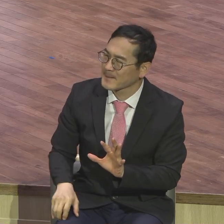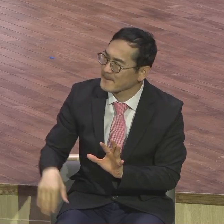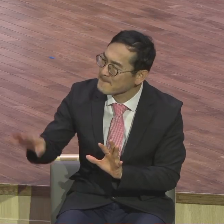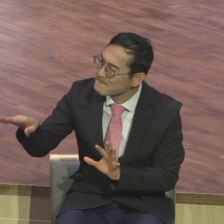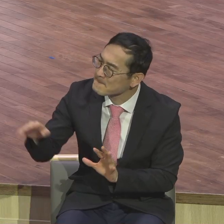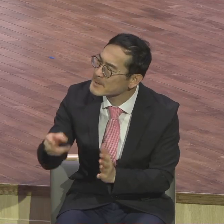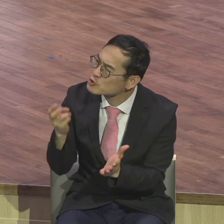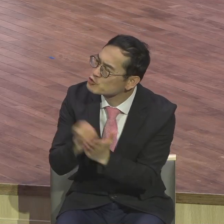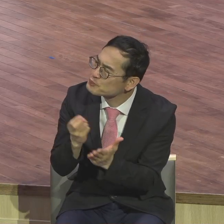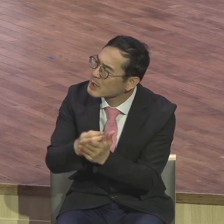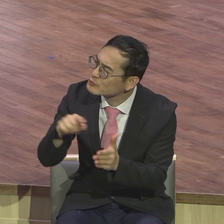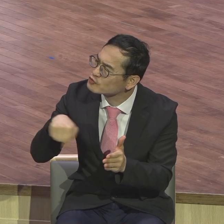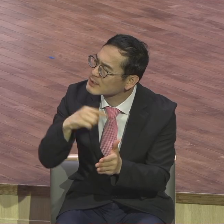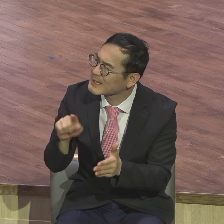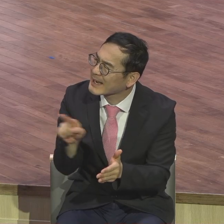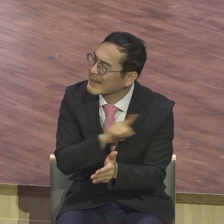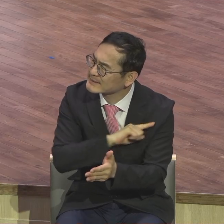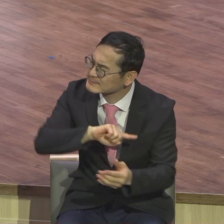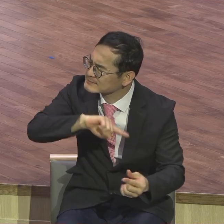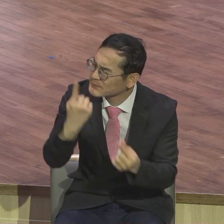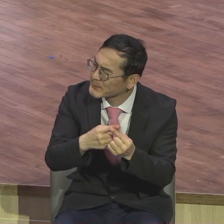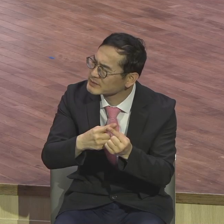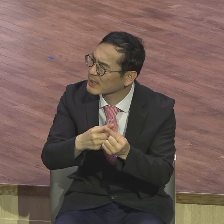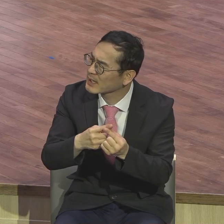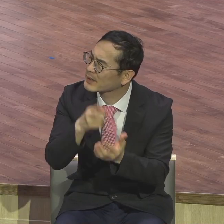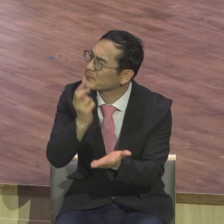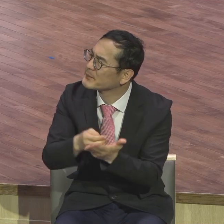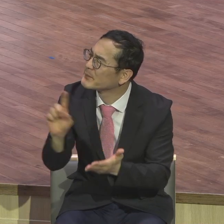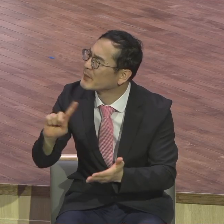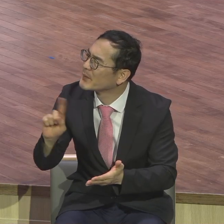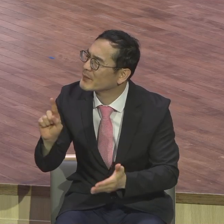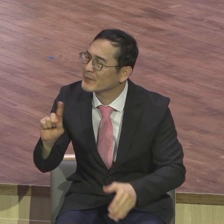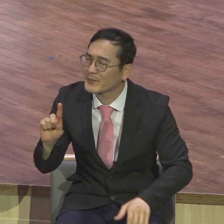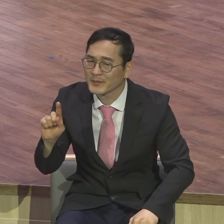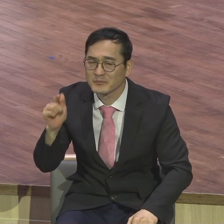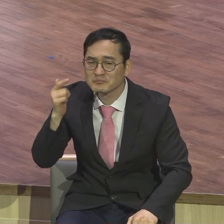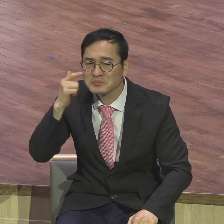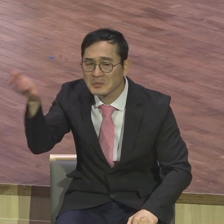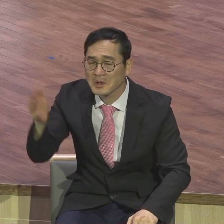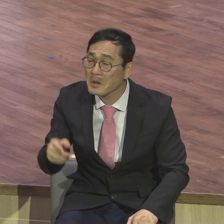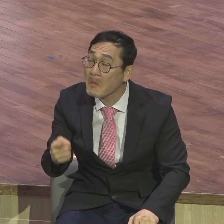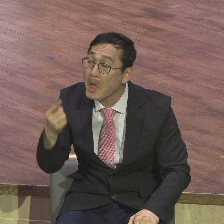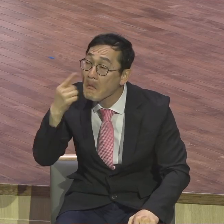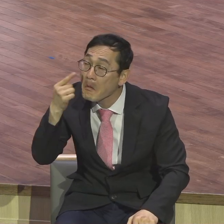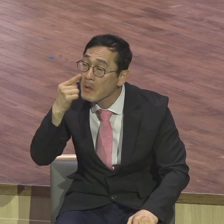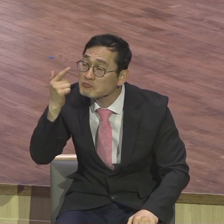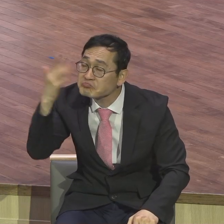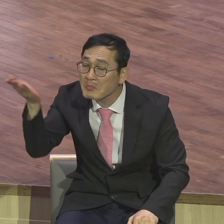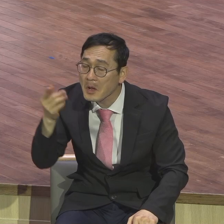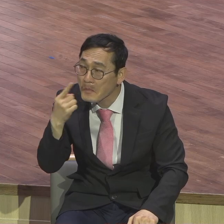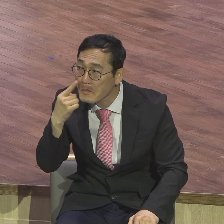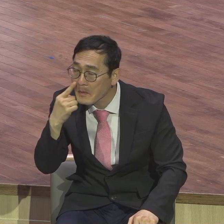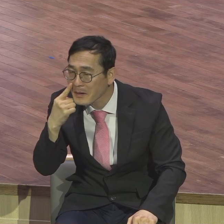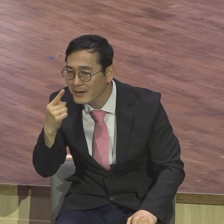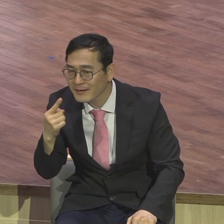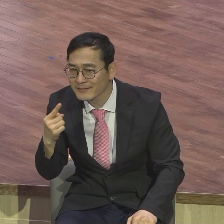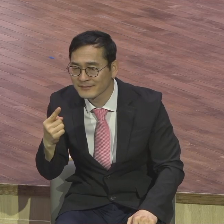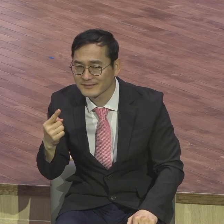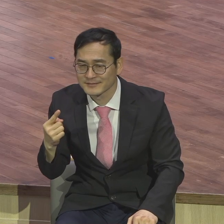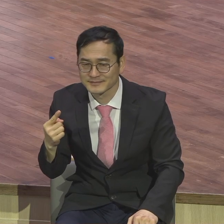율법 중에서 어느 개명이 크니까? 시험입니다. 율법 중에 어느 개명이 큽니까?